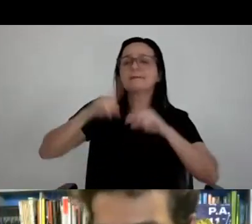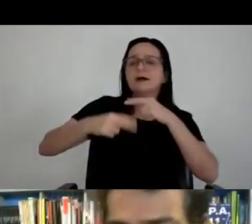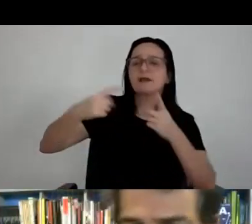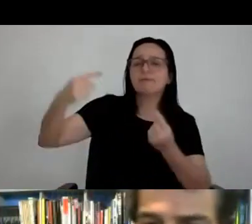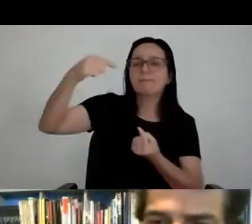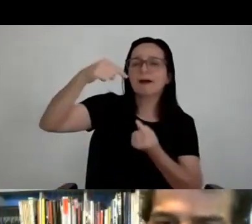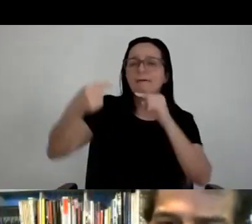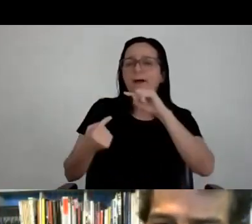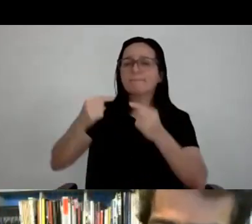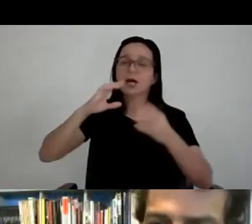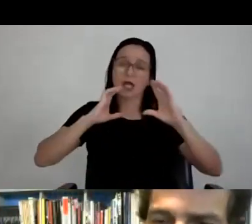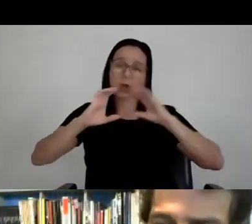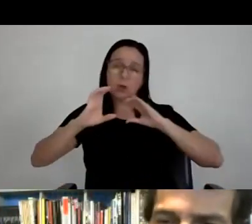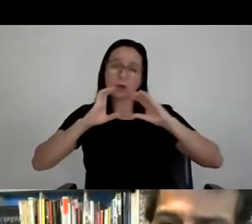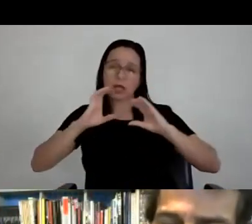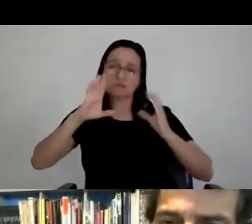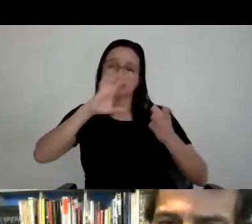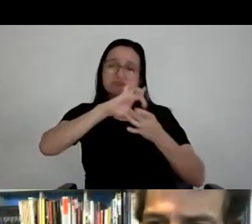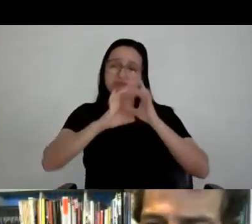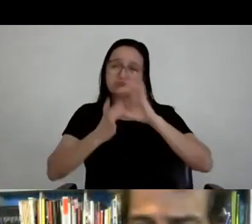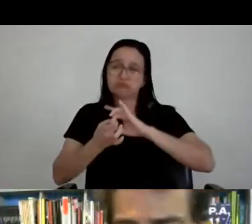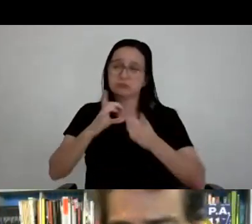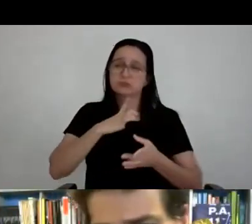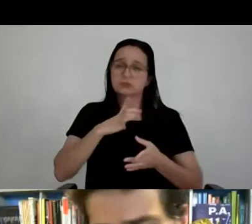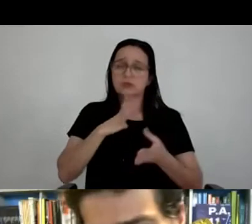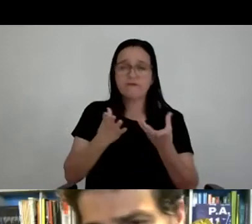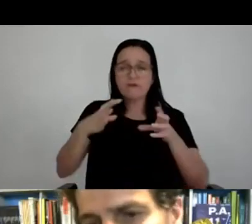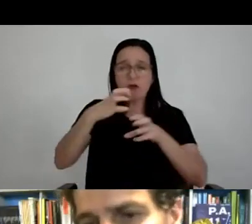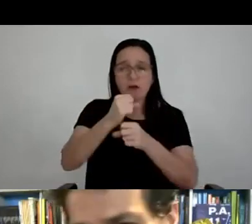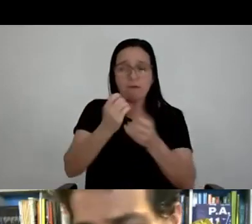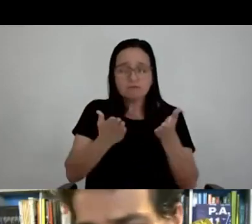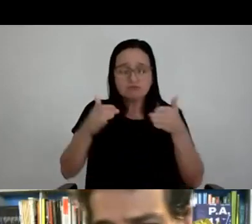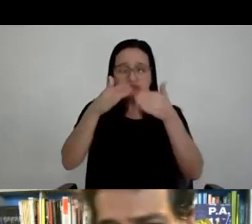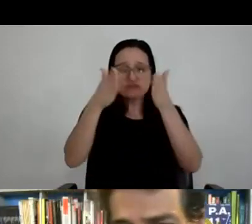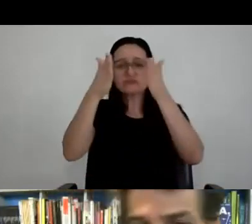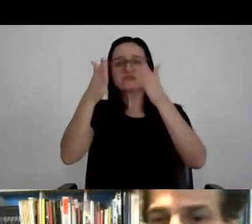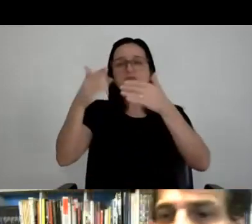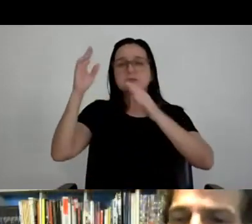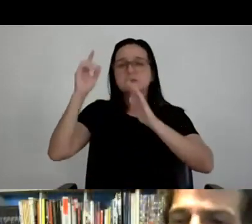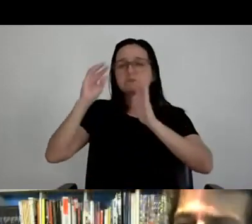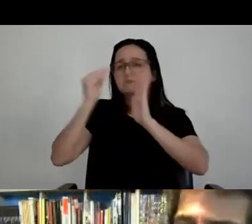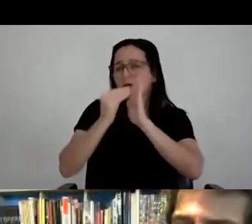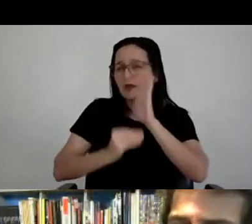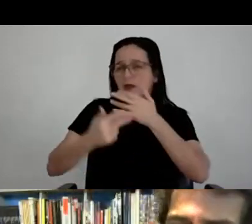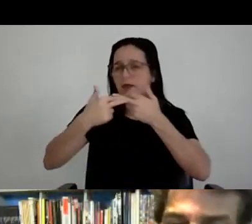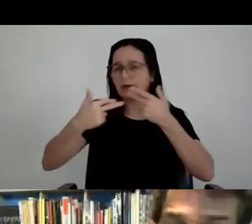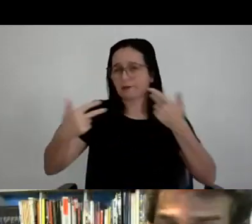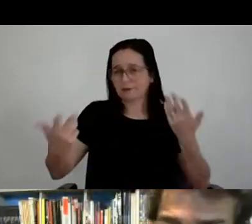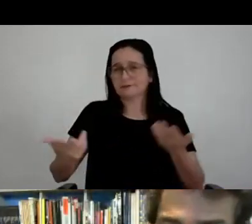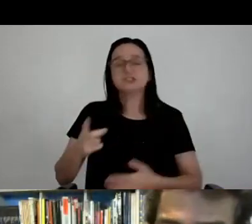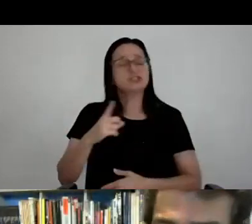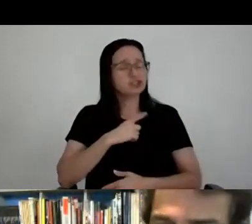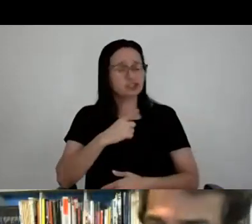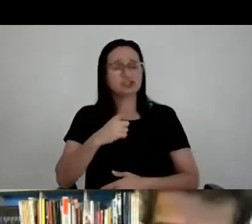comunicação. Acho que, além da forma e além da função, a gente tem o conteúdo, e o